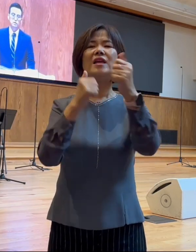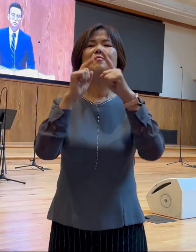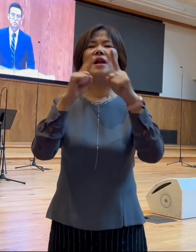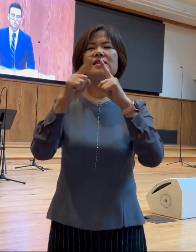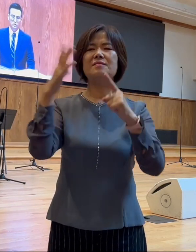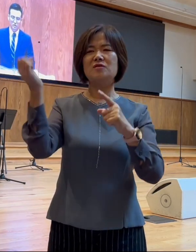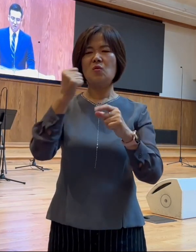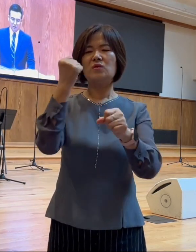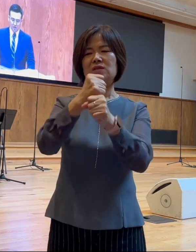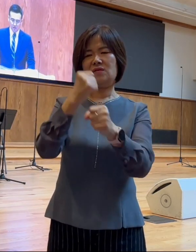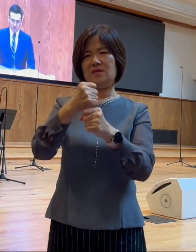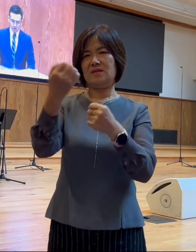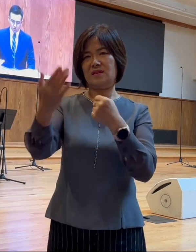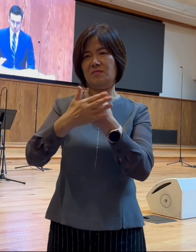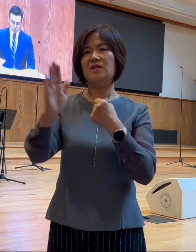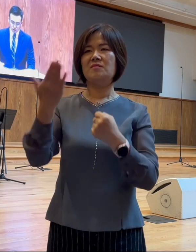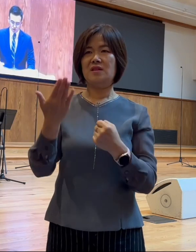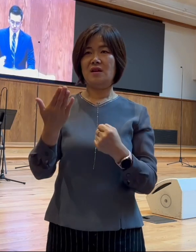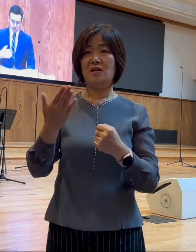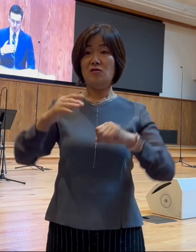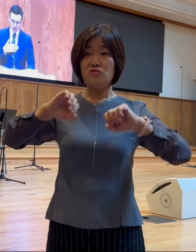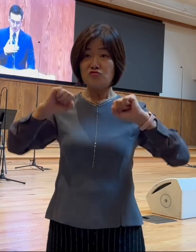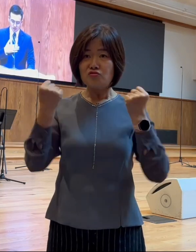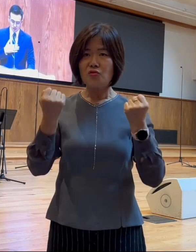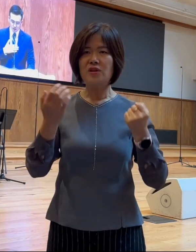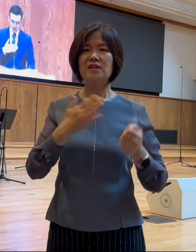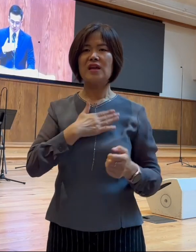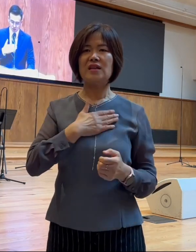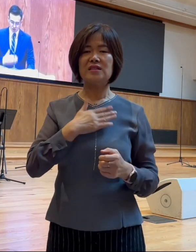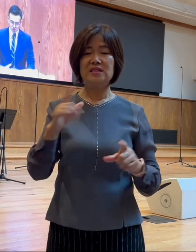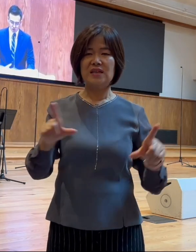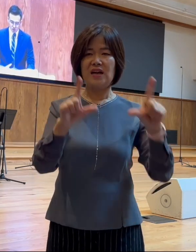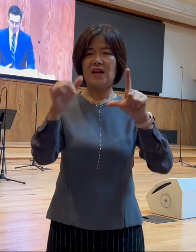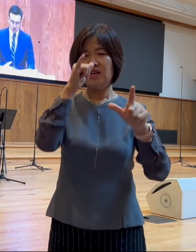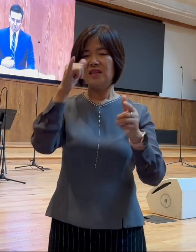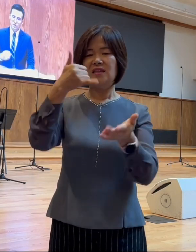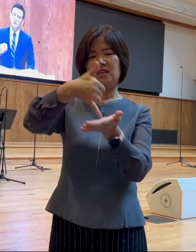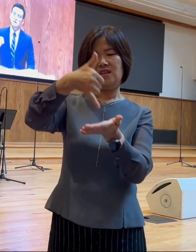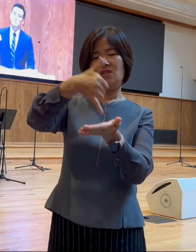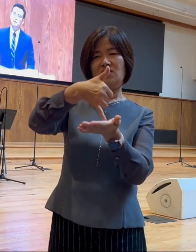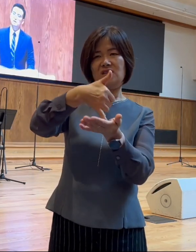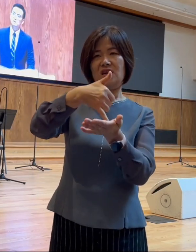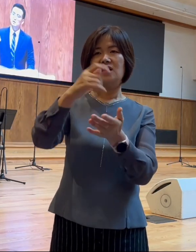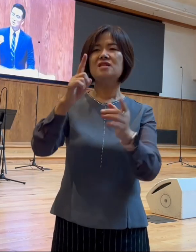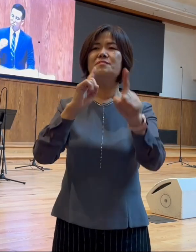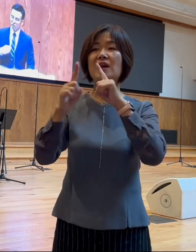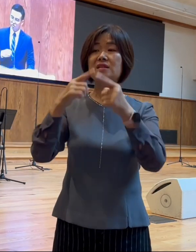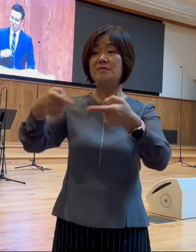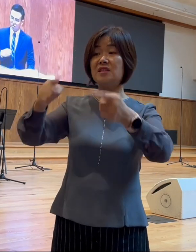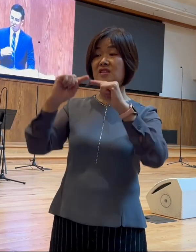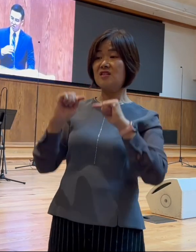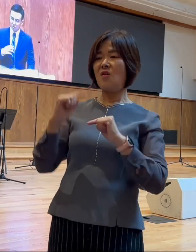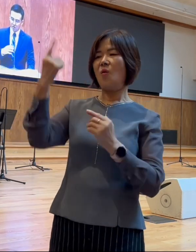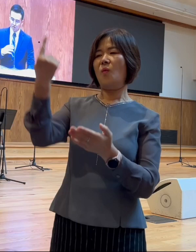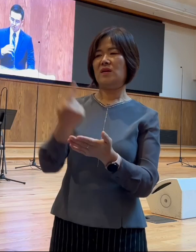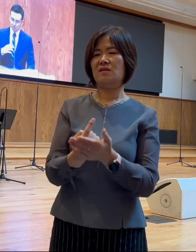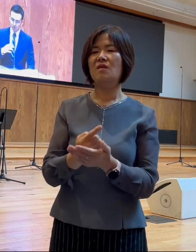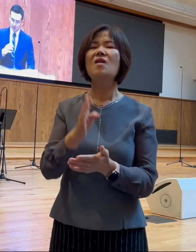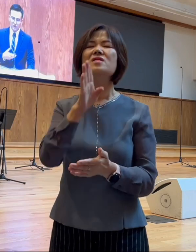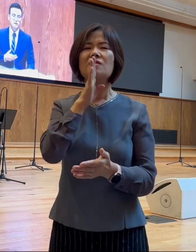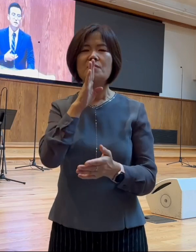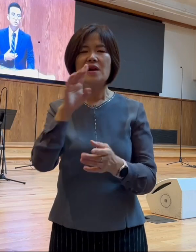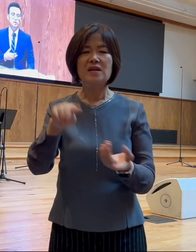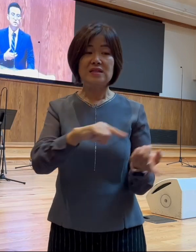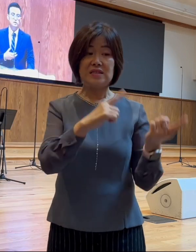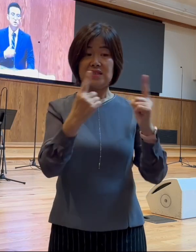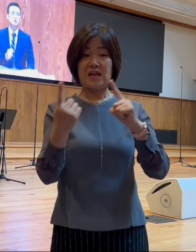지어졌잖아요. 근데 순종이라는 것은 나라는 이 살아있는 인격체에 그 말씀이 들어와서 실제로